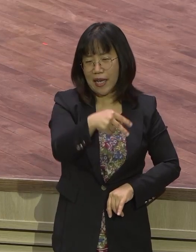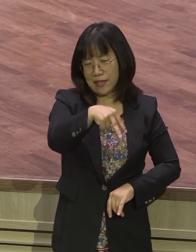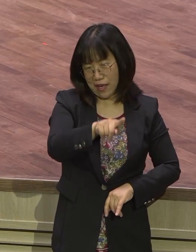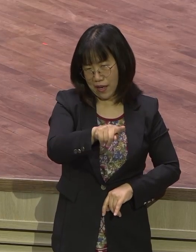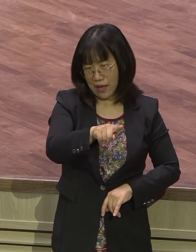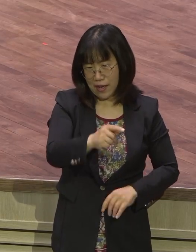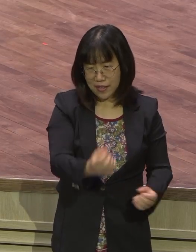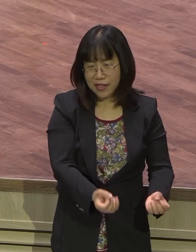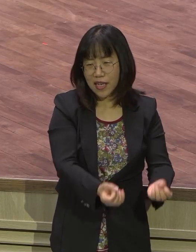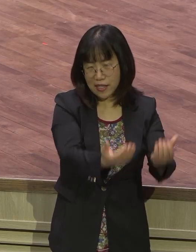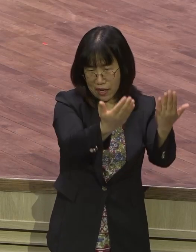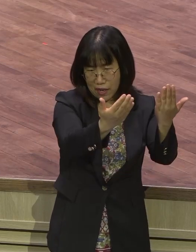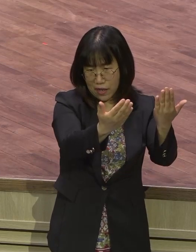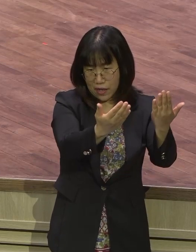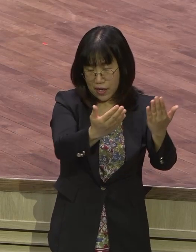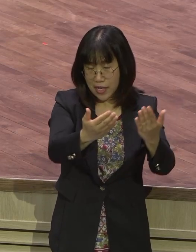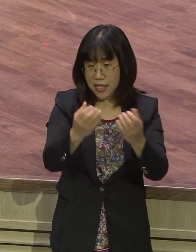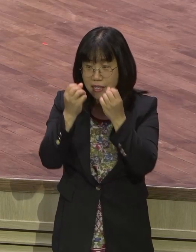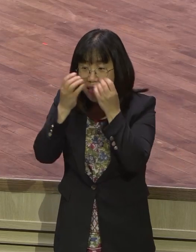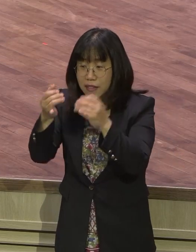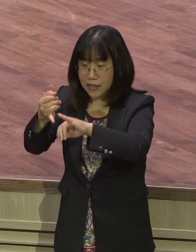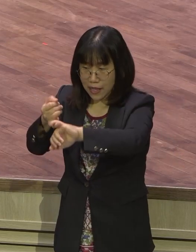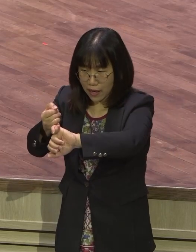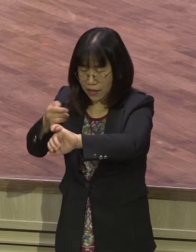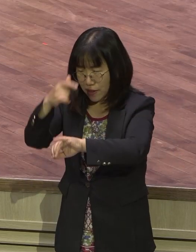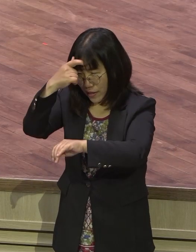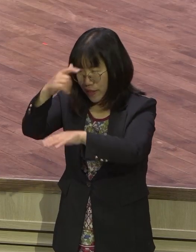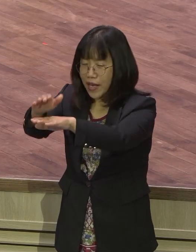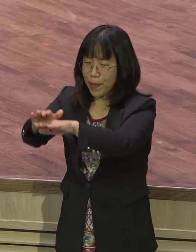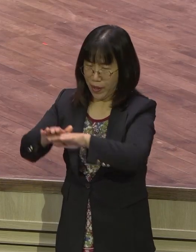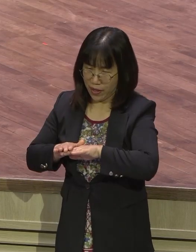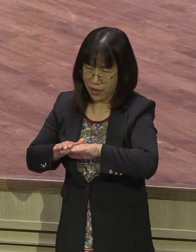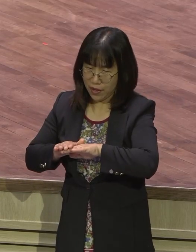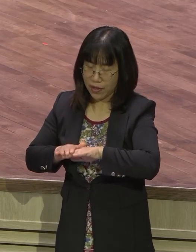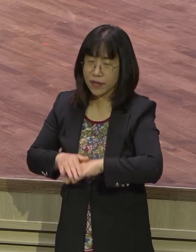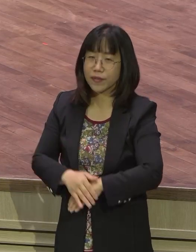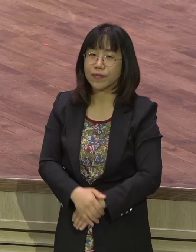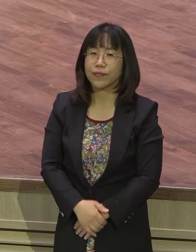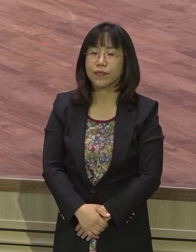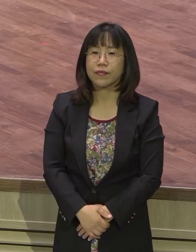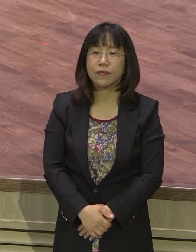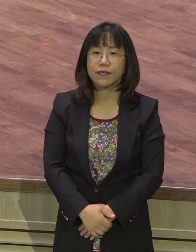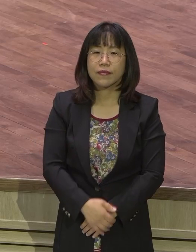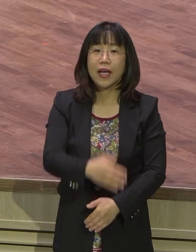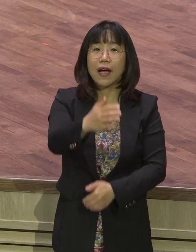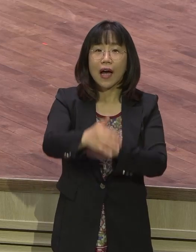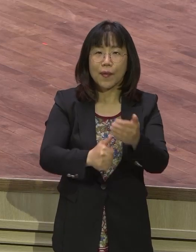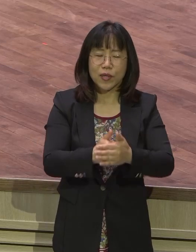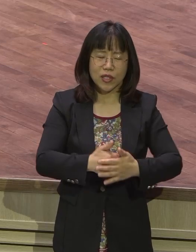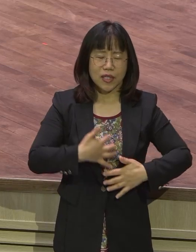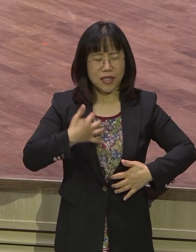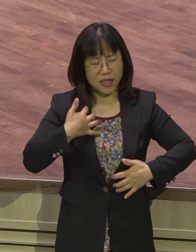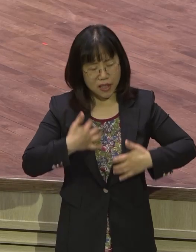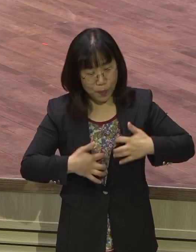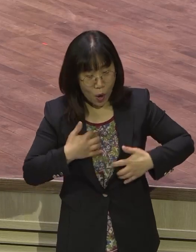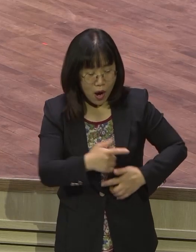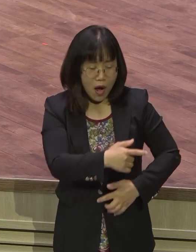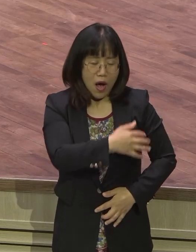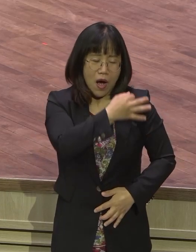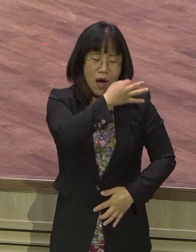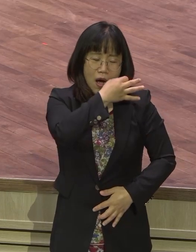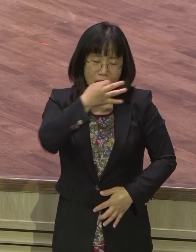제사를 이렇게 드려라로 시작을 합니다. 내위기는 하나님께서 기뻐 받으신 예배 하나님